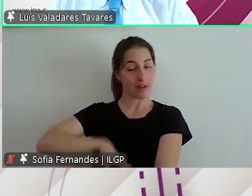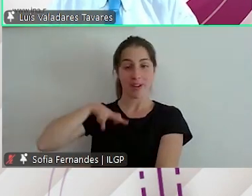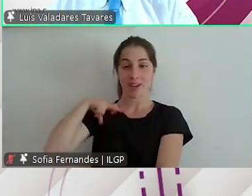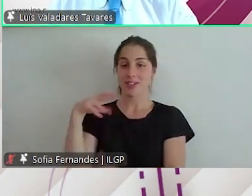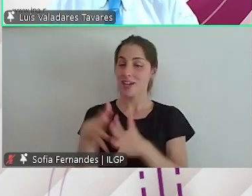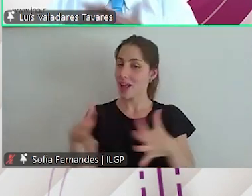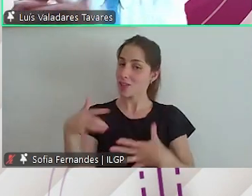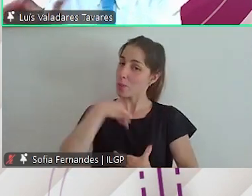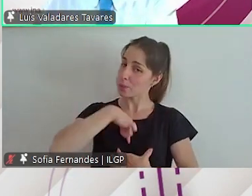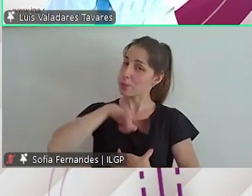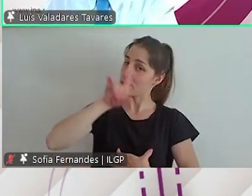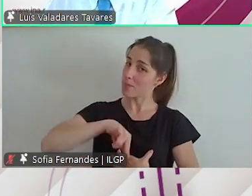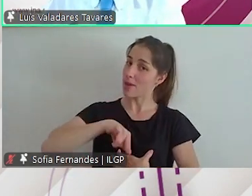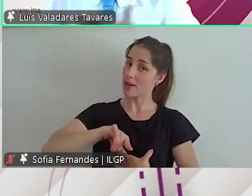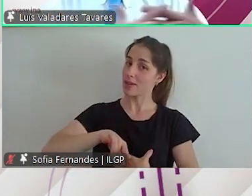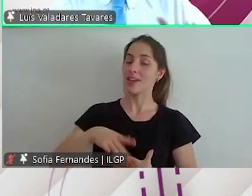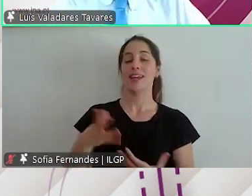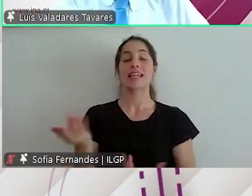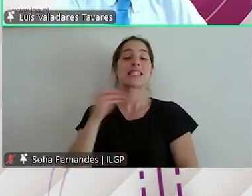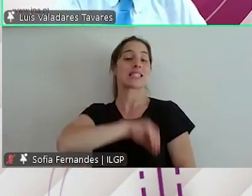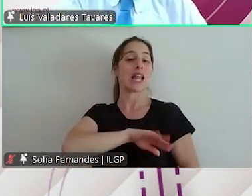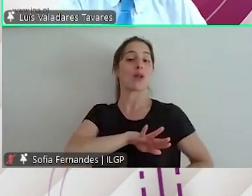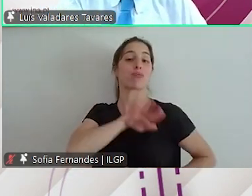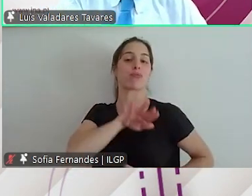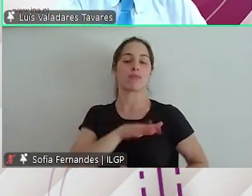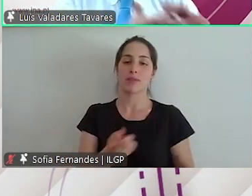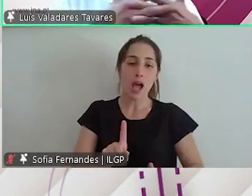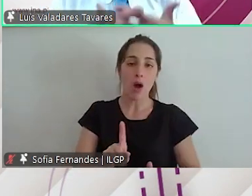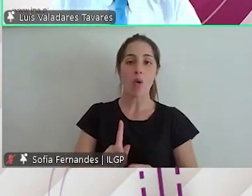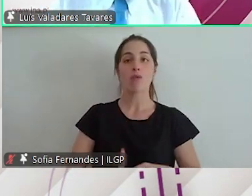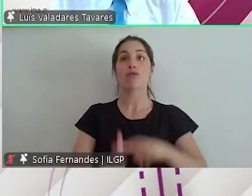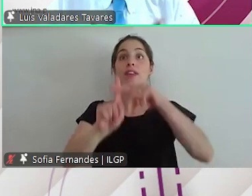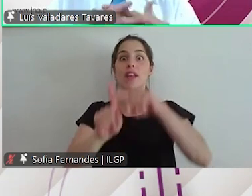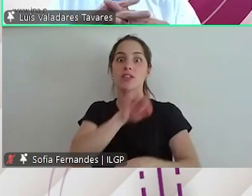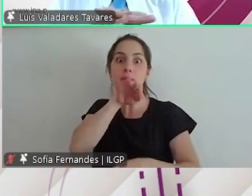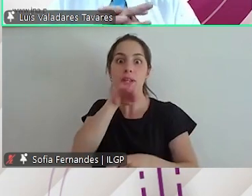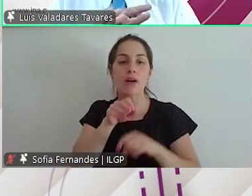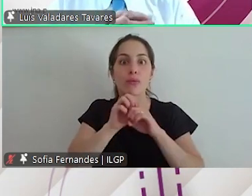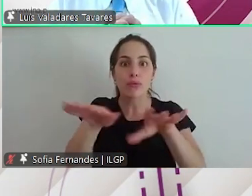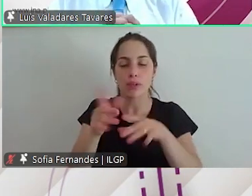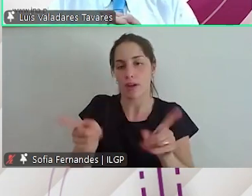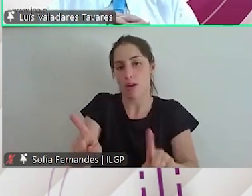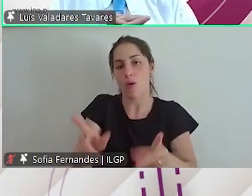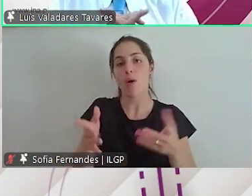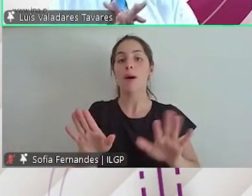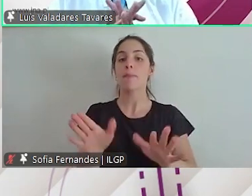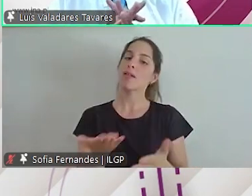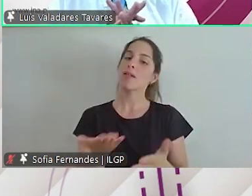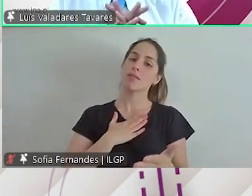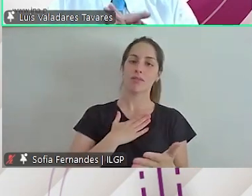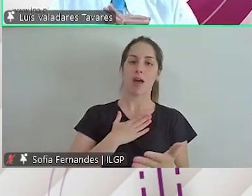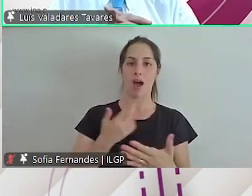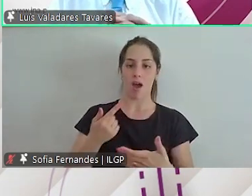um de nós. Pode não aumentar o salário, pode não aumentar as vantagens materiais, mas contribui muito para a nossa